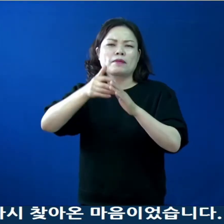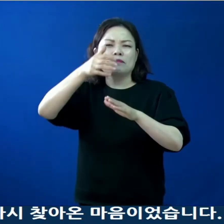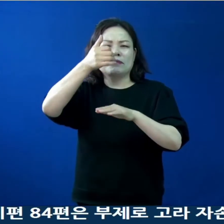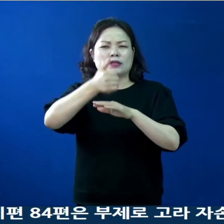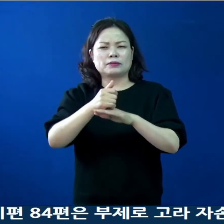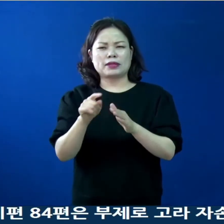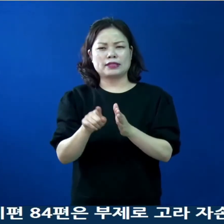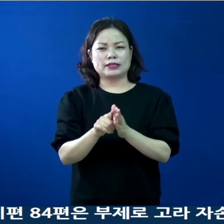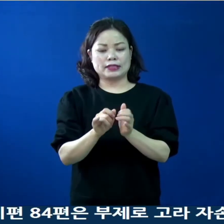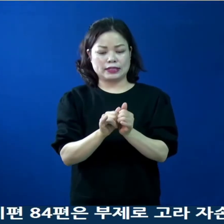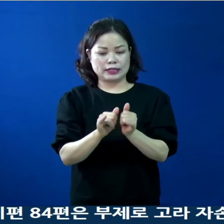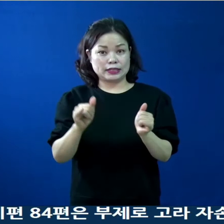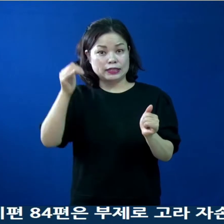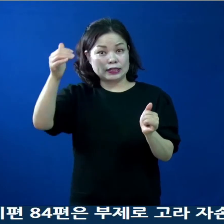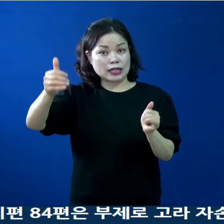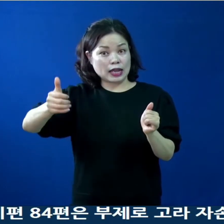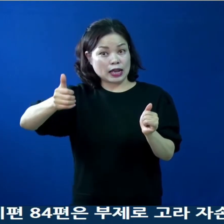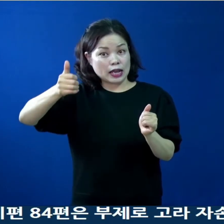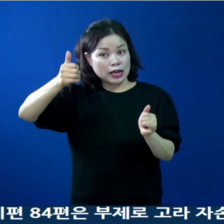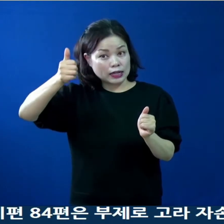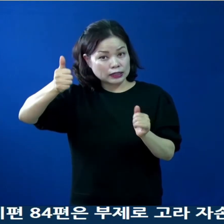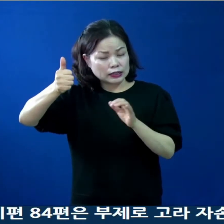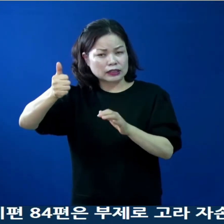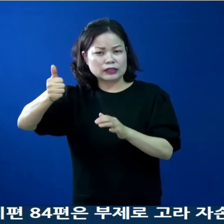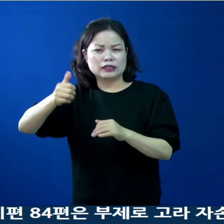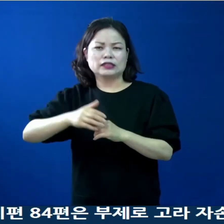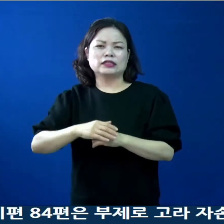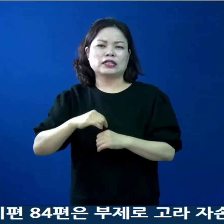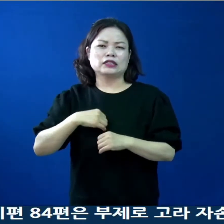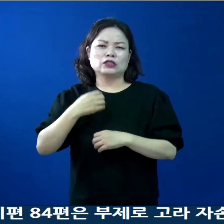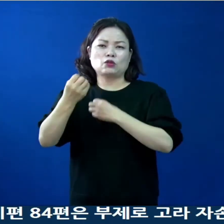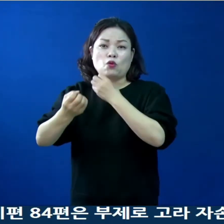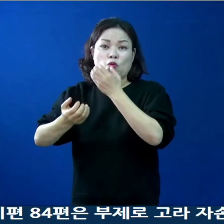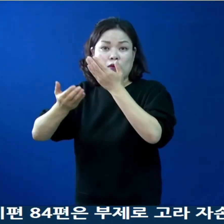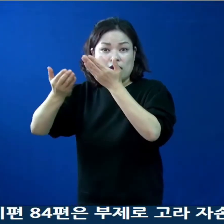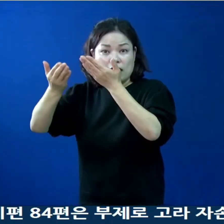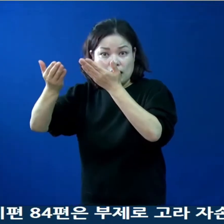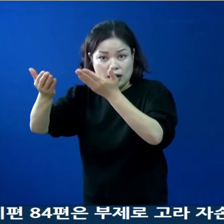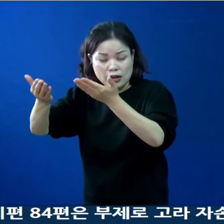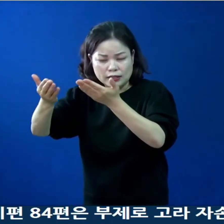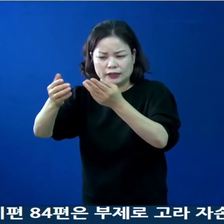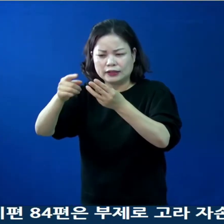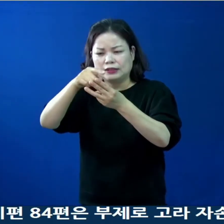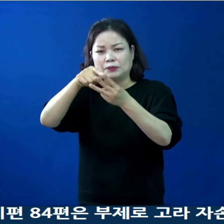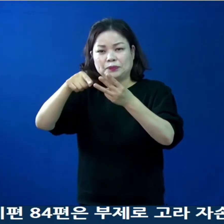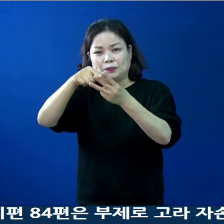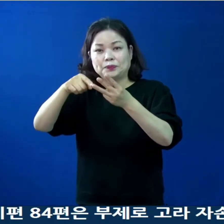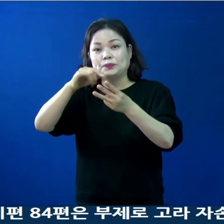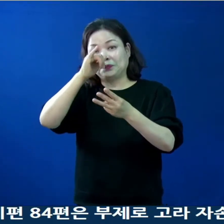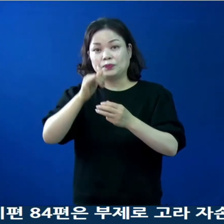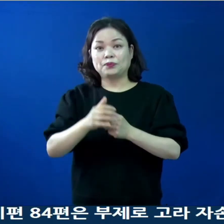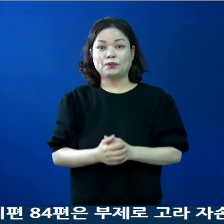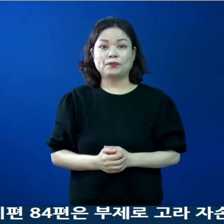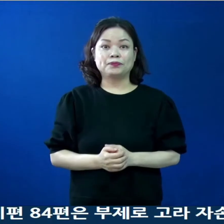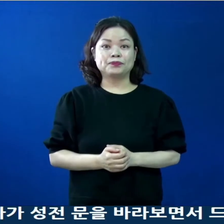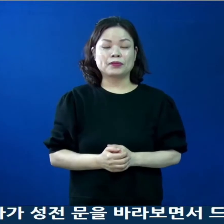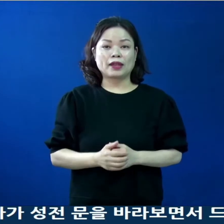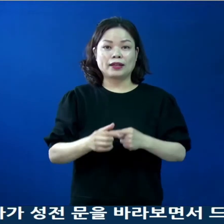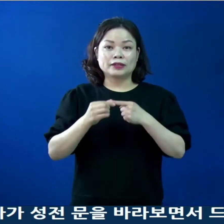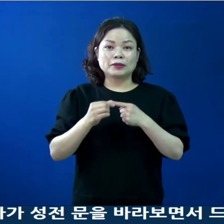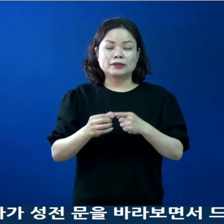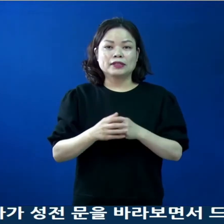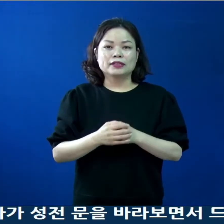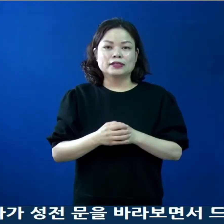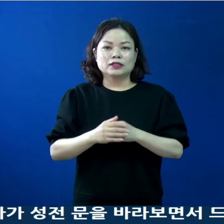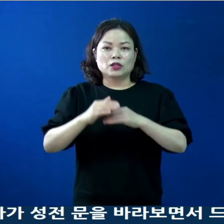신앙인으로서 하나님께 올려드리는 자신의 자전적인 고백, 이 세 부분으로 나누어져 있습니다. 첫 번째 단락인